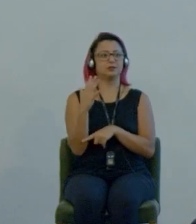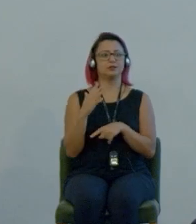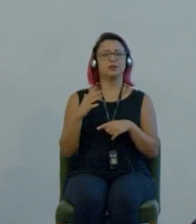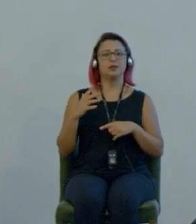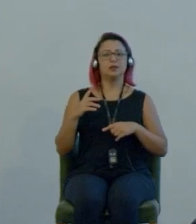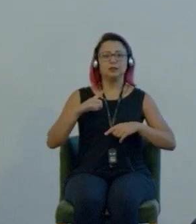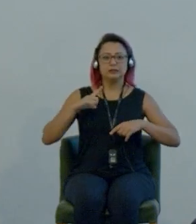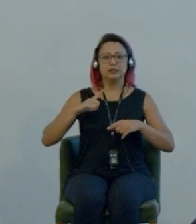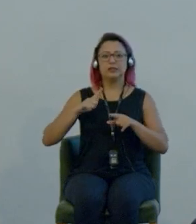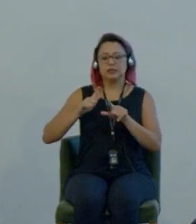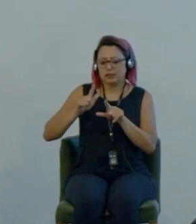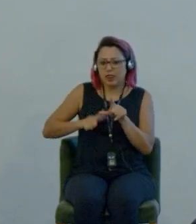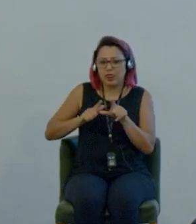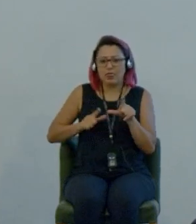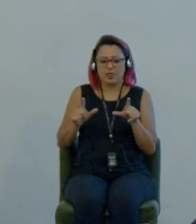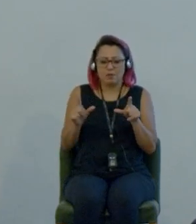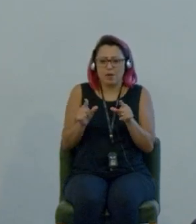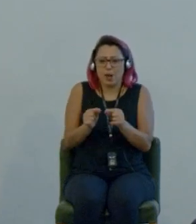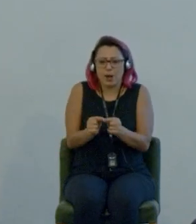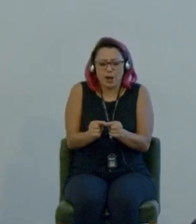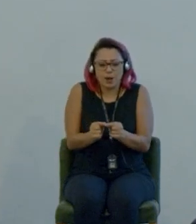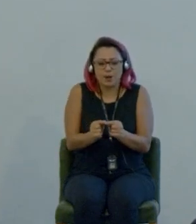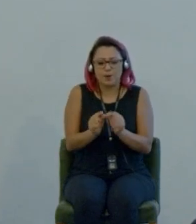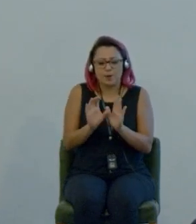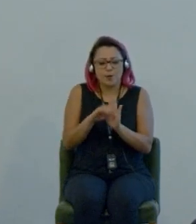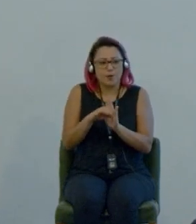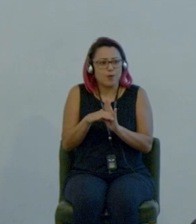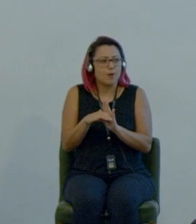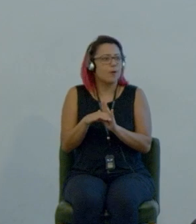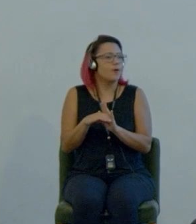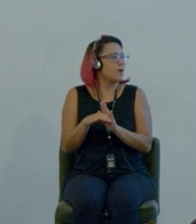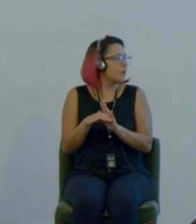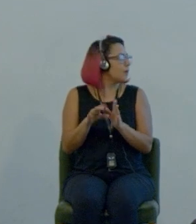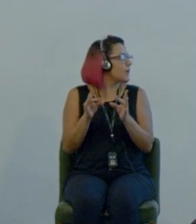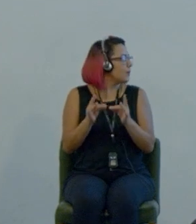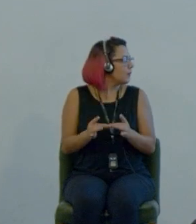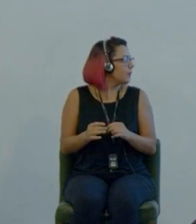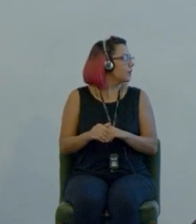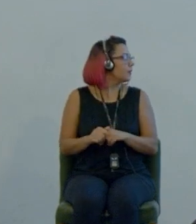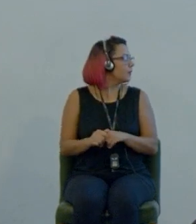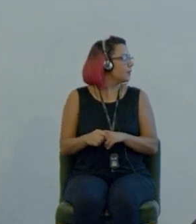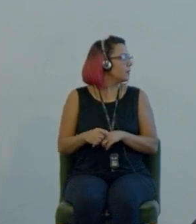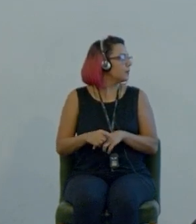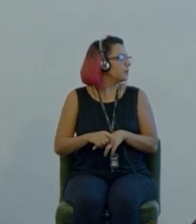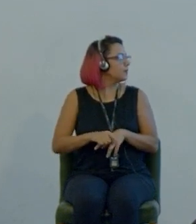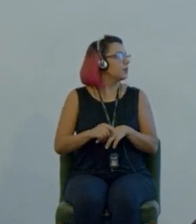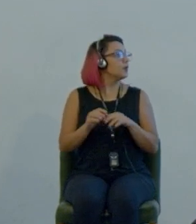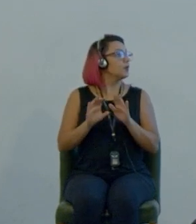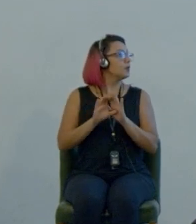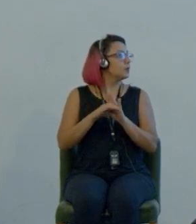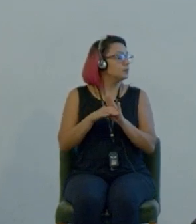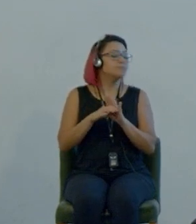C'est toute la conception même... c'est une conception très, très chrétienne hein, du livre